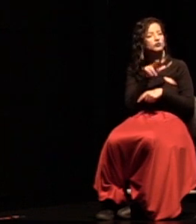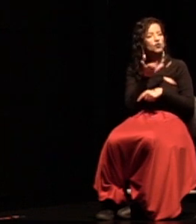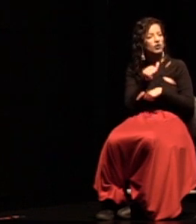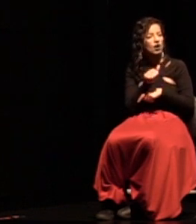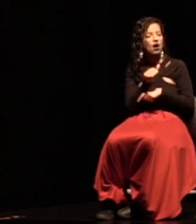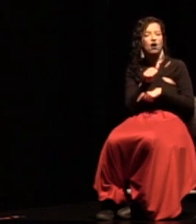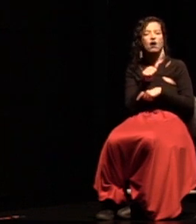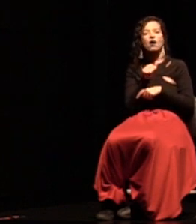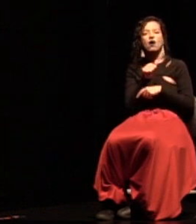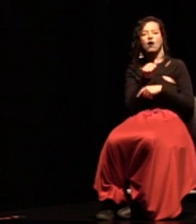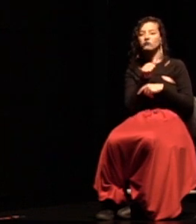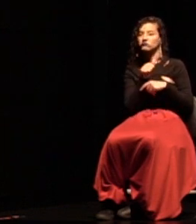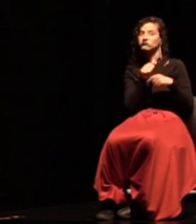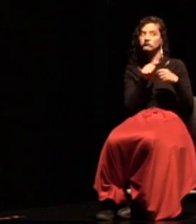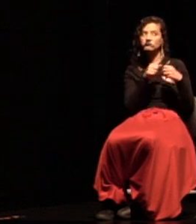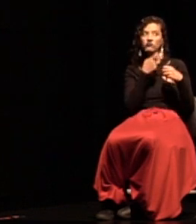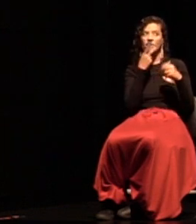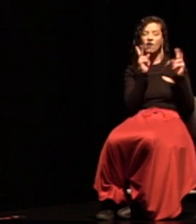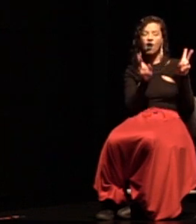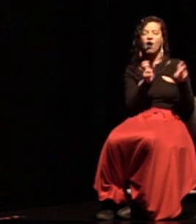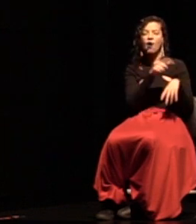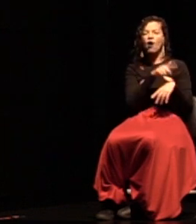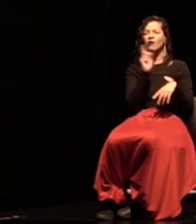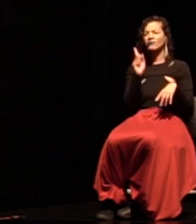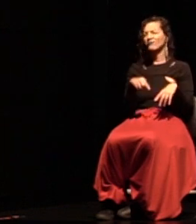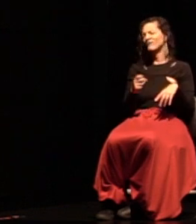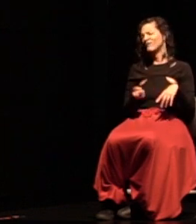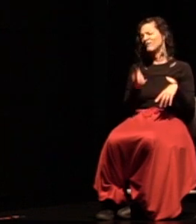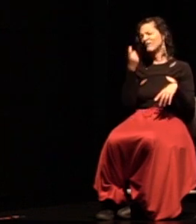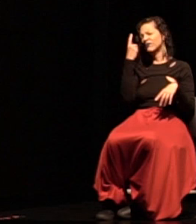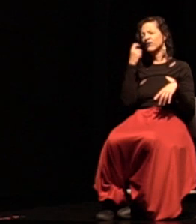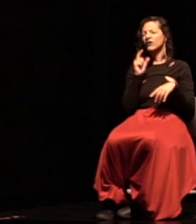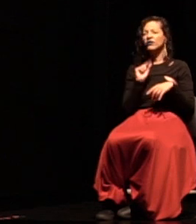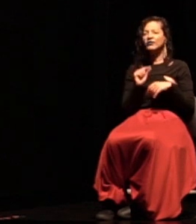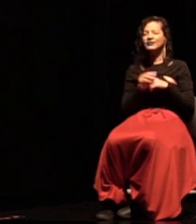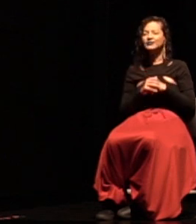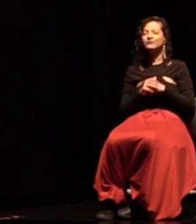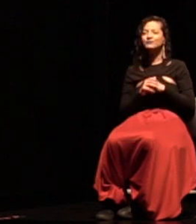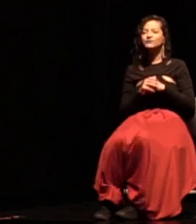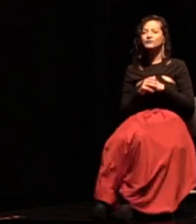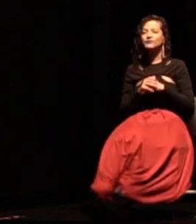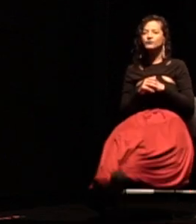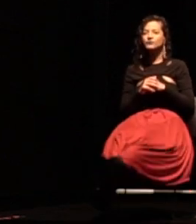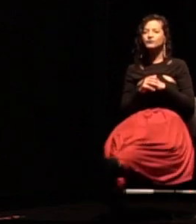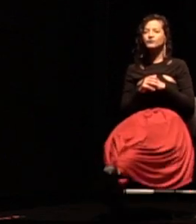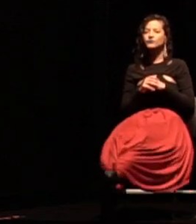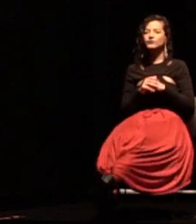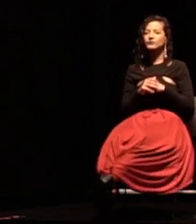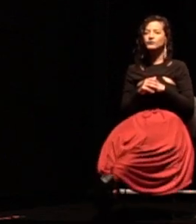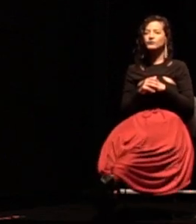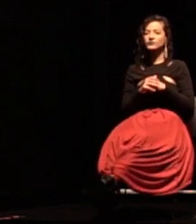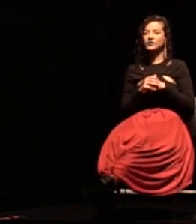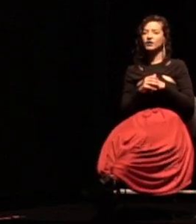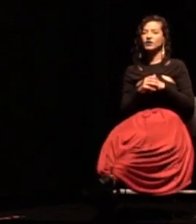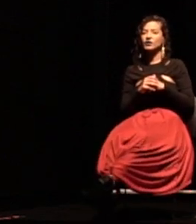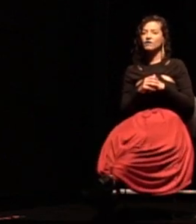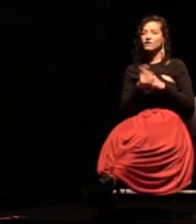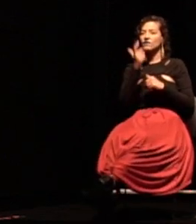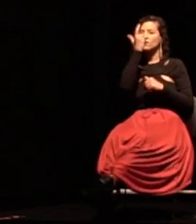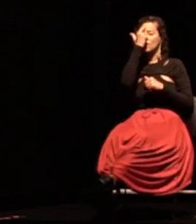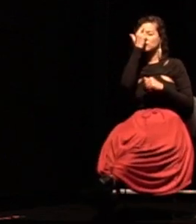que foi uma experiência única, que este pensar, fazer entre